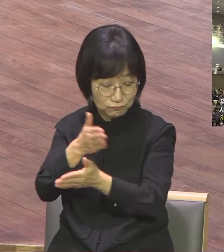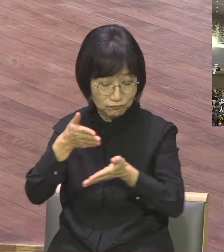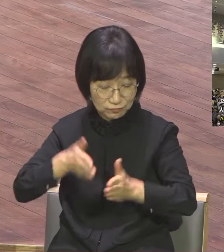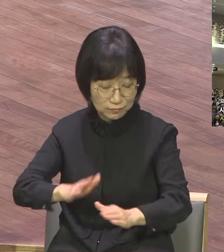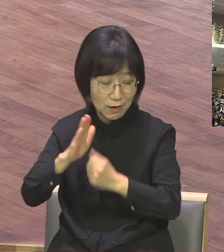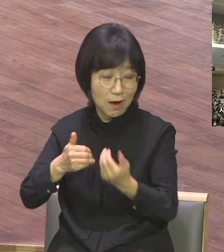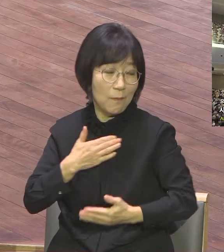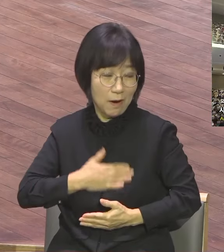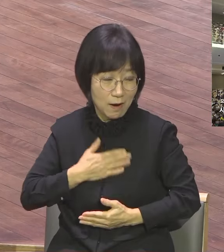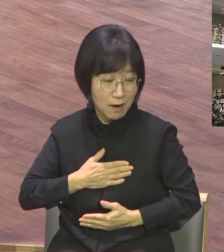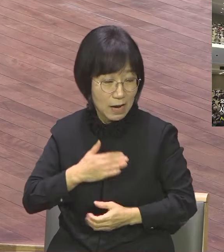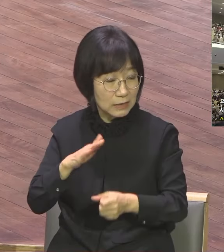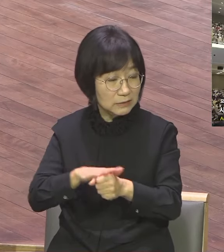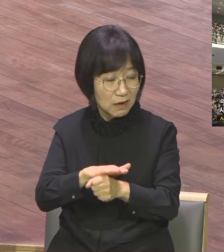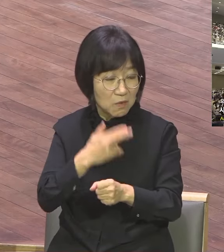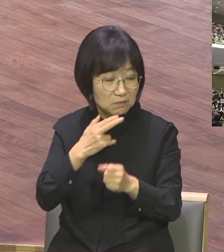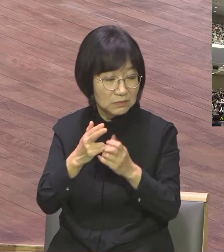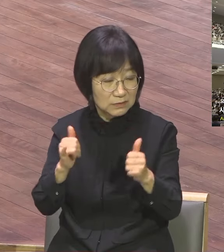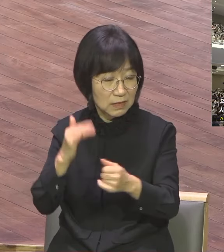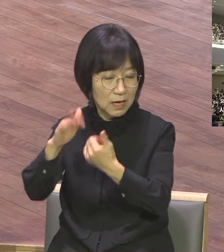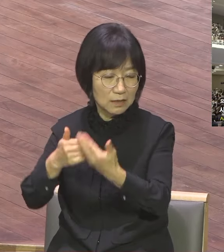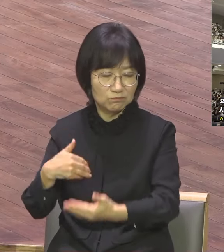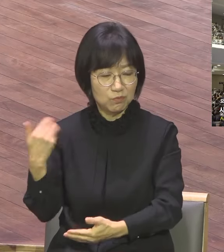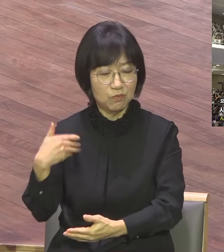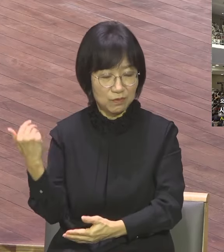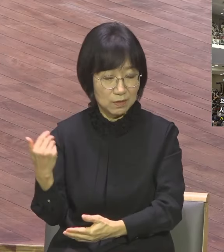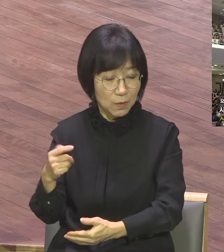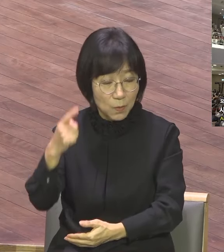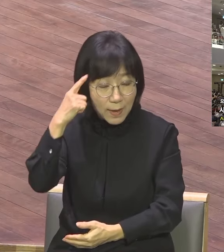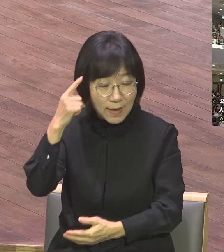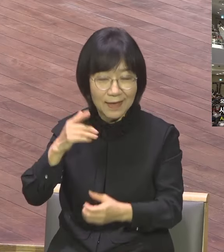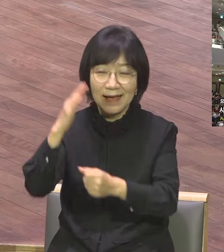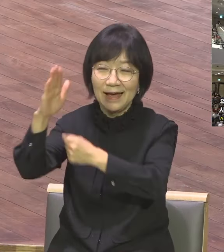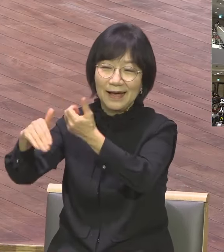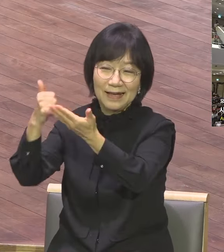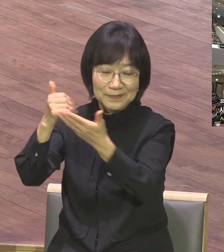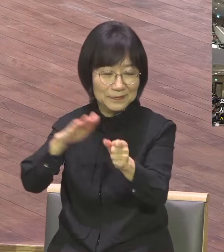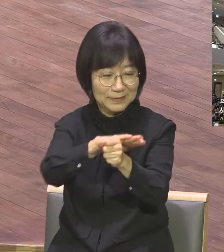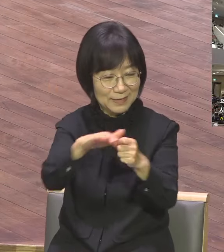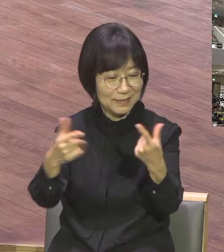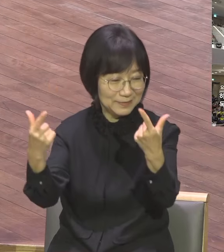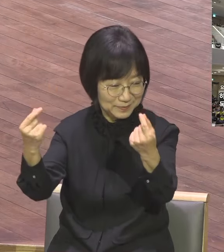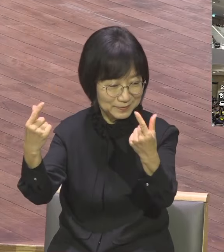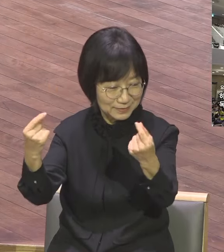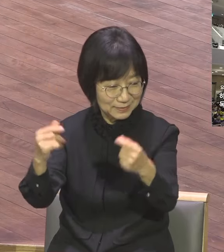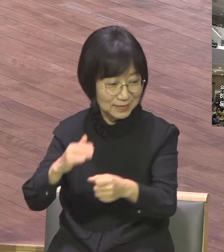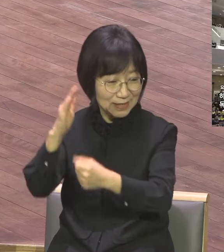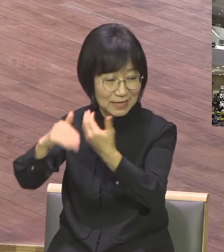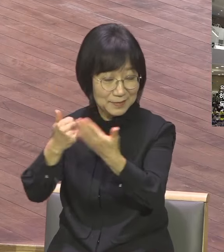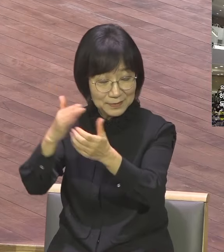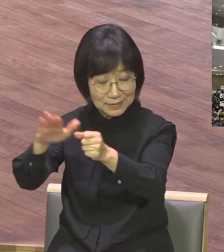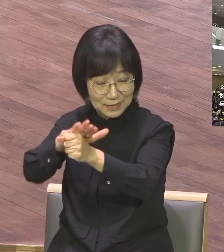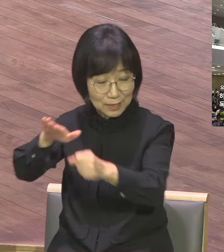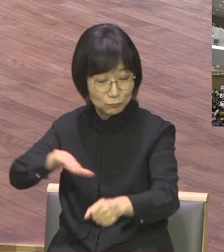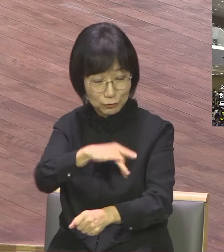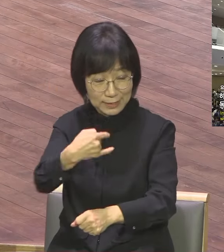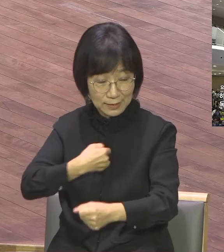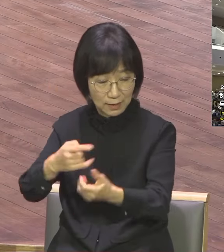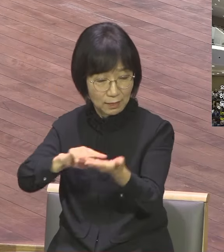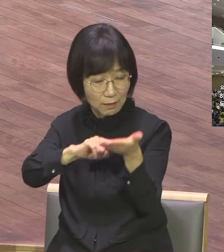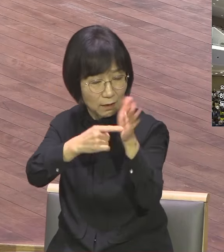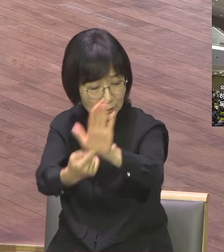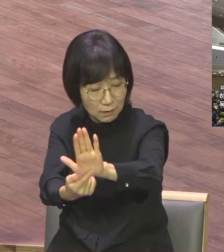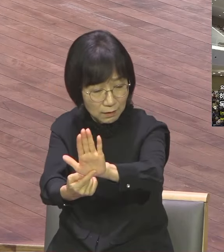알고, 사랑하지 아니하는 자는 하나님을 알지 못하나니 이는 하나님은 사랑이심이라. 하나님의 사랑이 우리에게